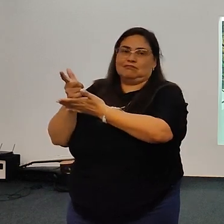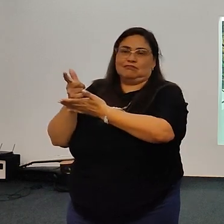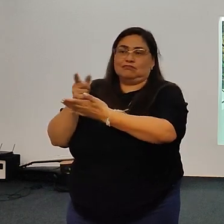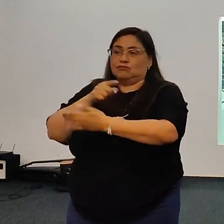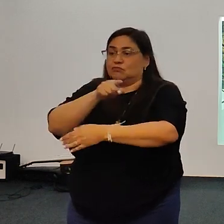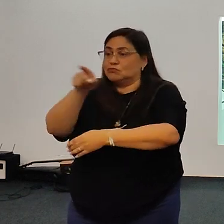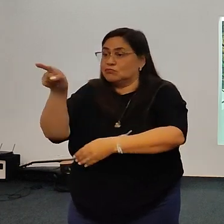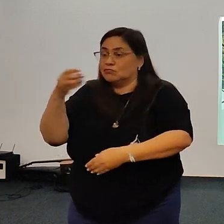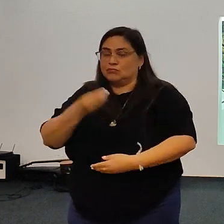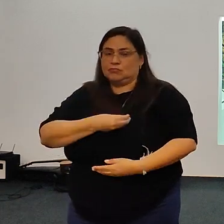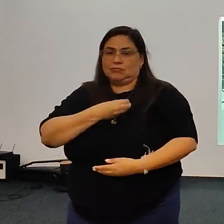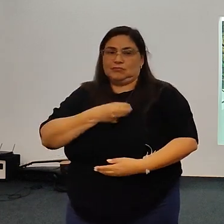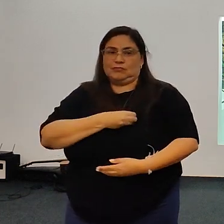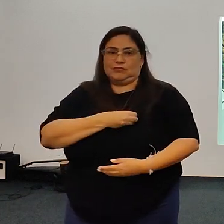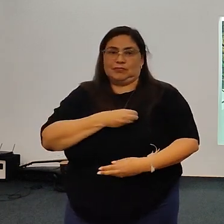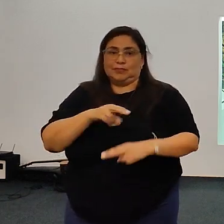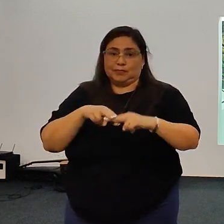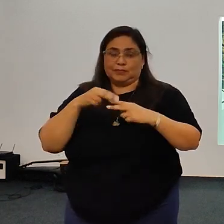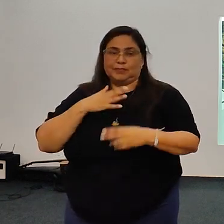por você e por mim.